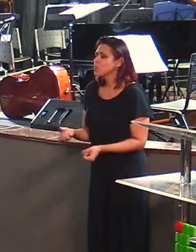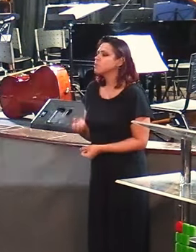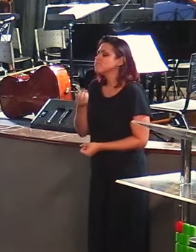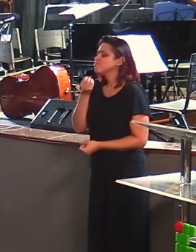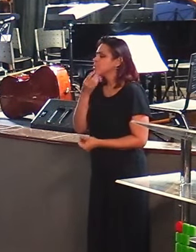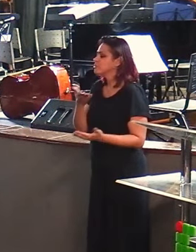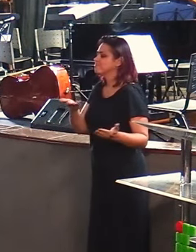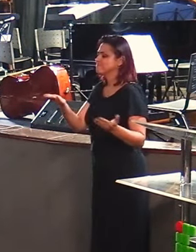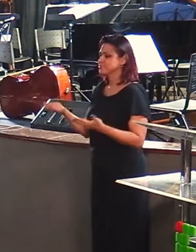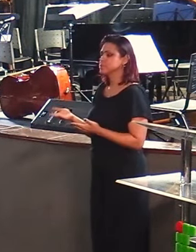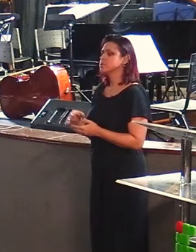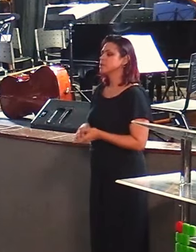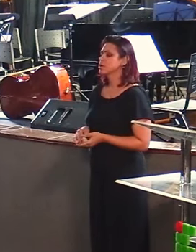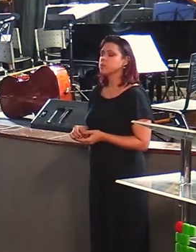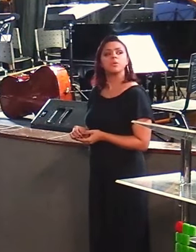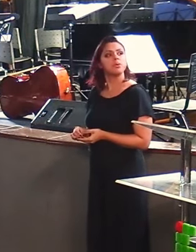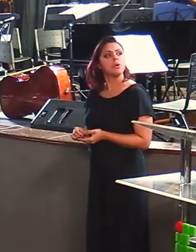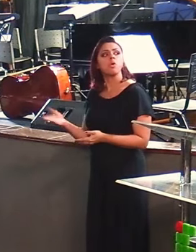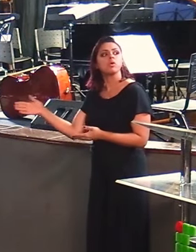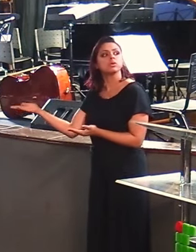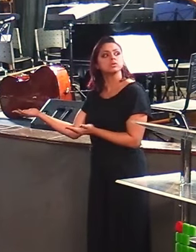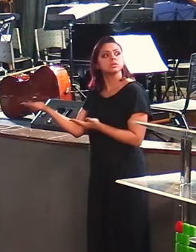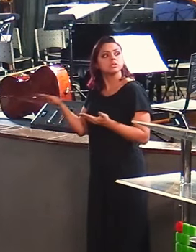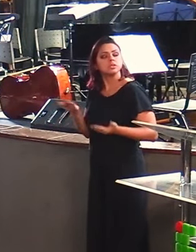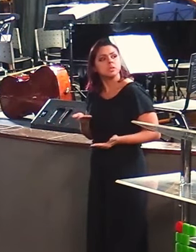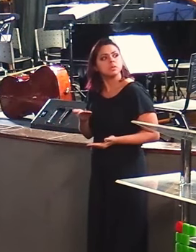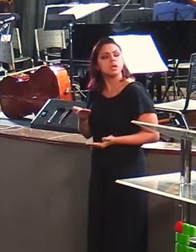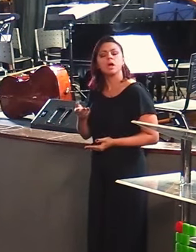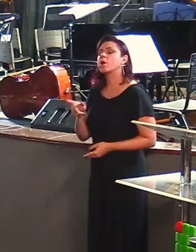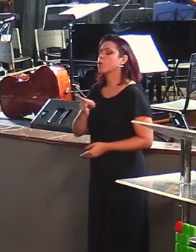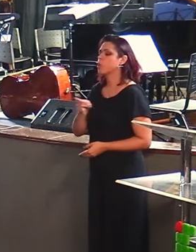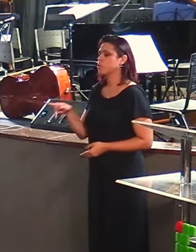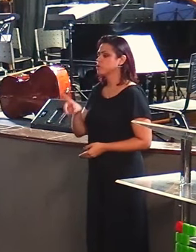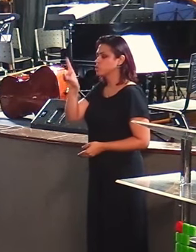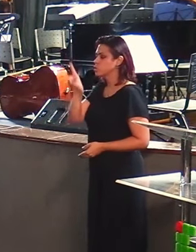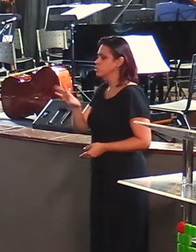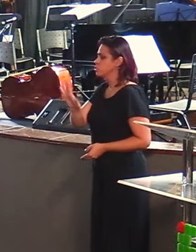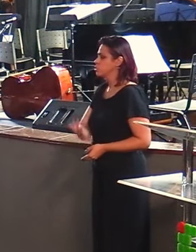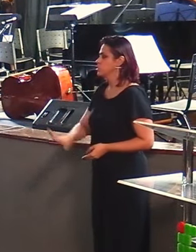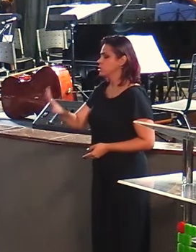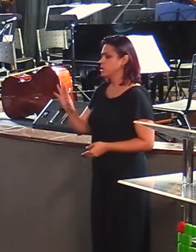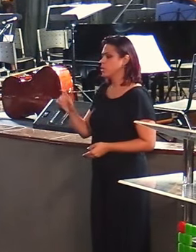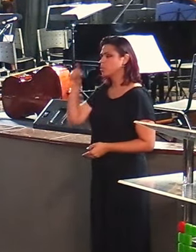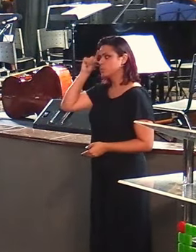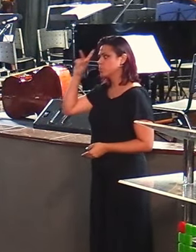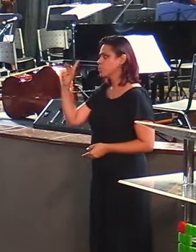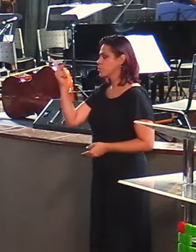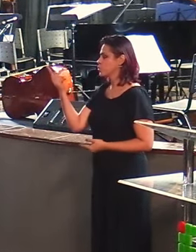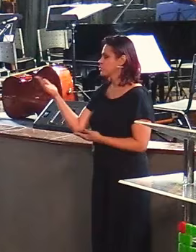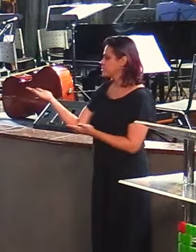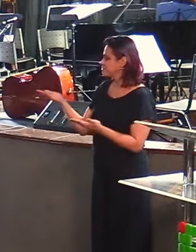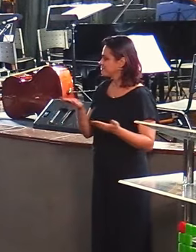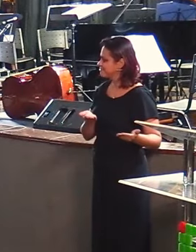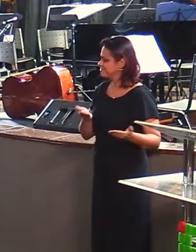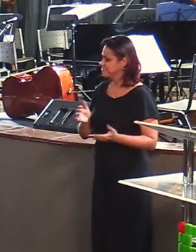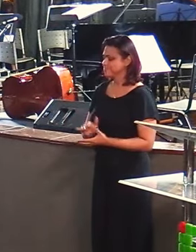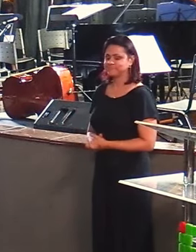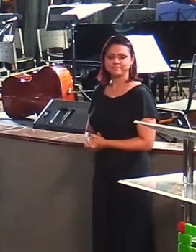ótimo evento. Convido o professor e diretor-geral do Campus Vitória, Hudson Kogo.